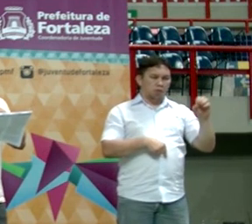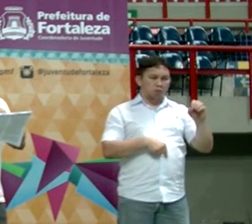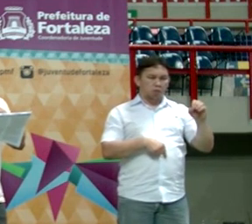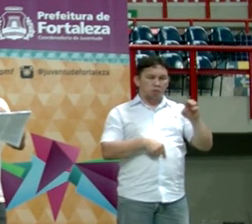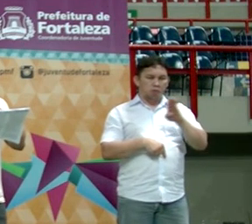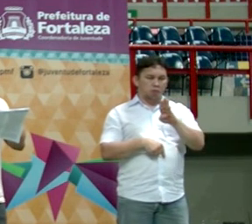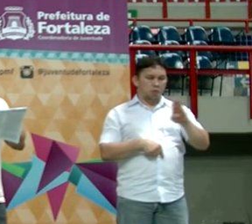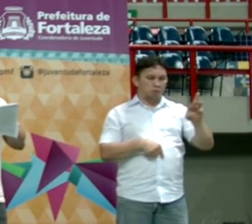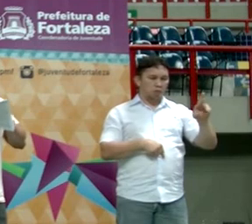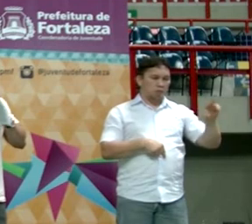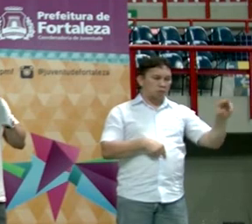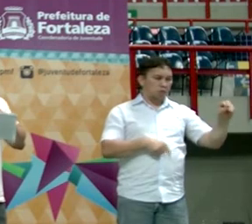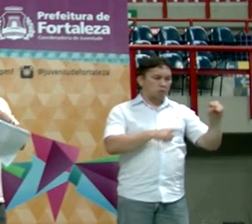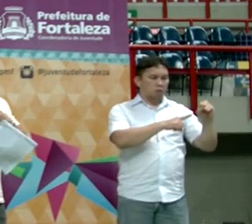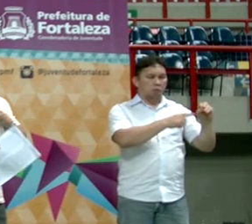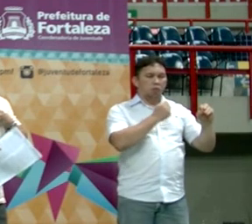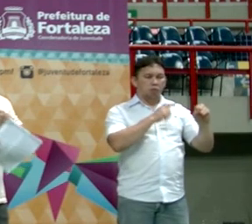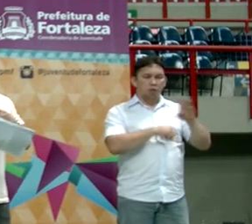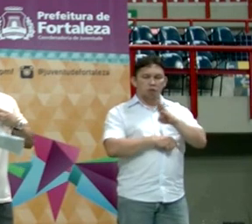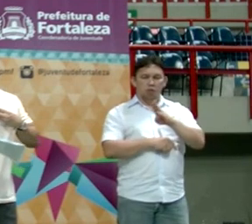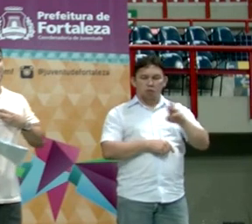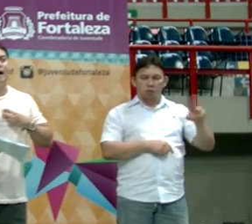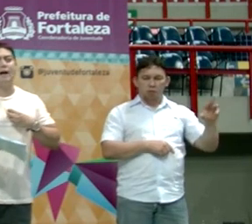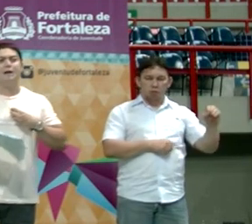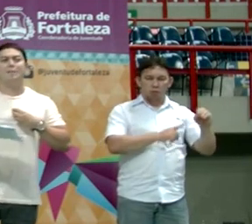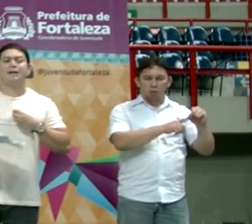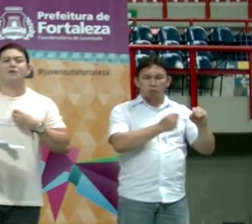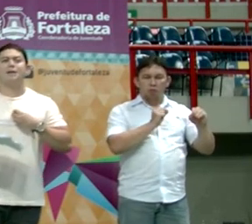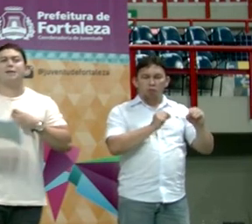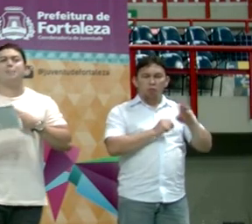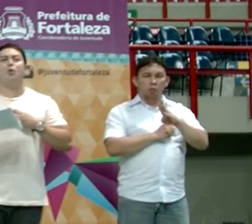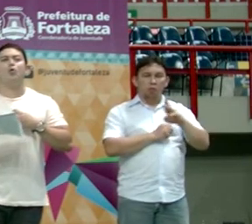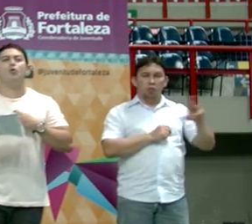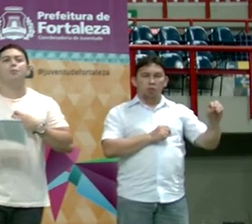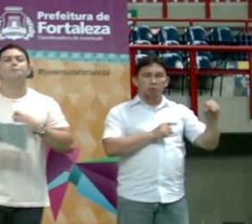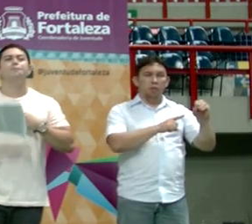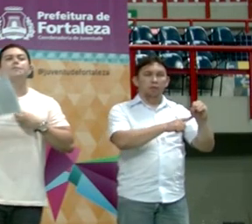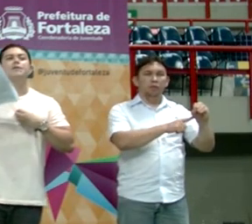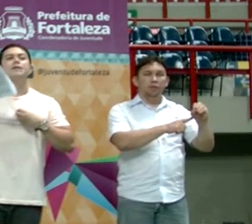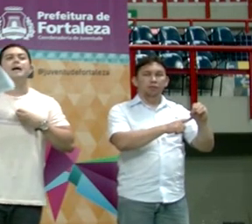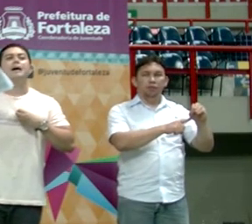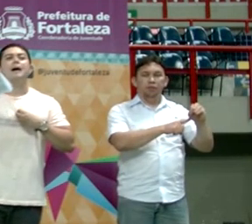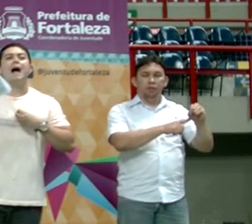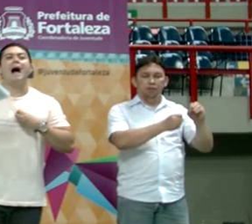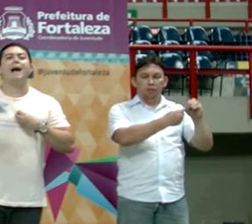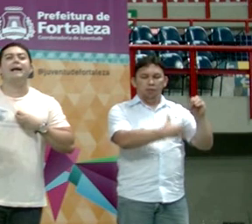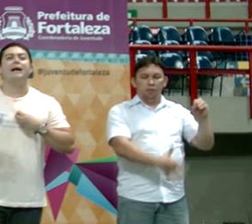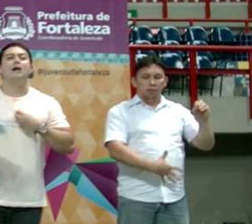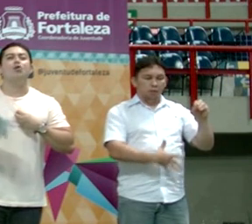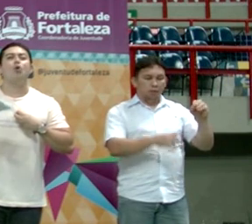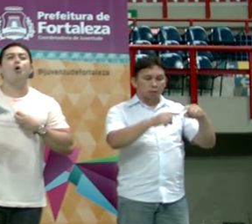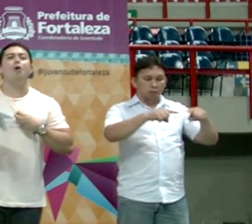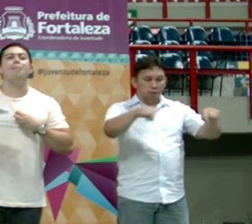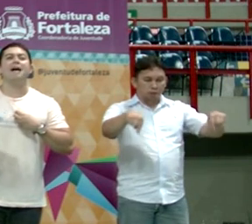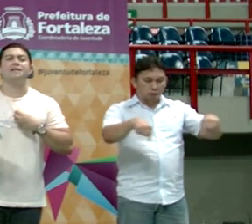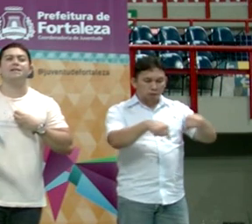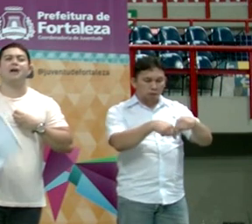lado aí o que é burgo. Para quem sabe, ótimo. Para quem não sabe, vamos lá. Para quem não sabe o que é burgo: